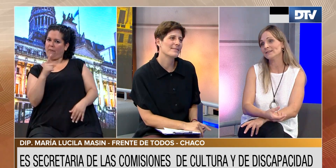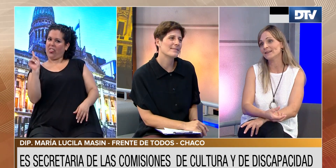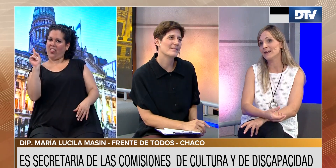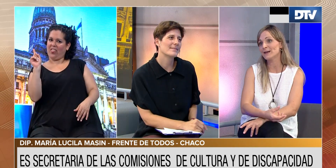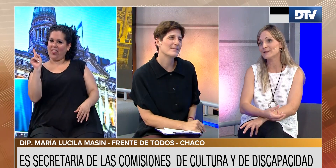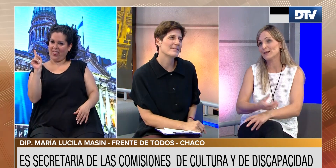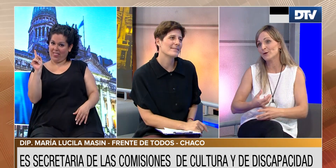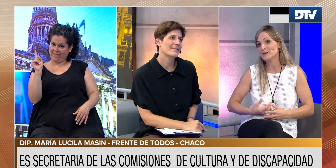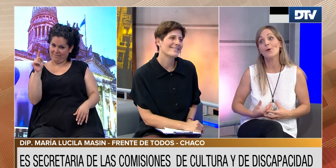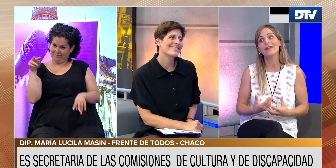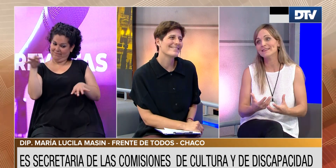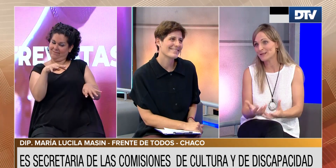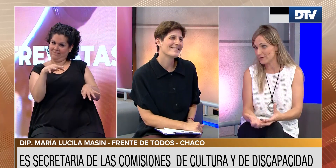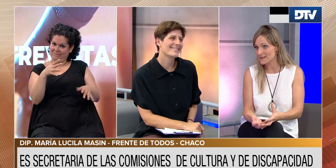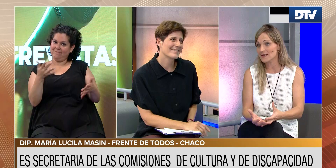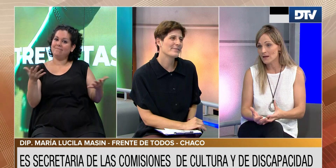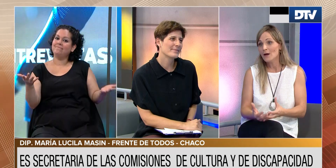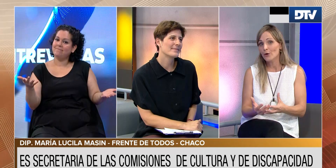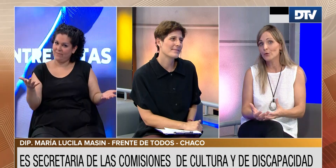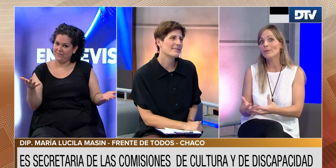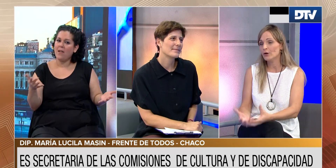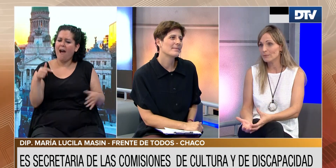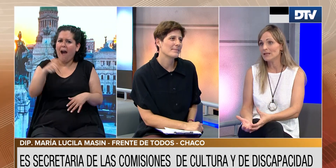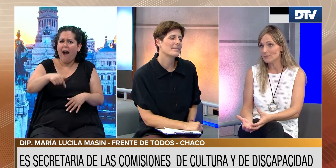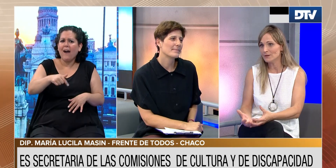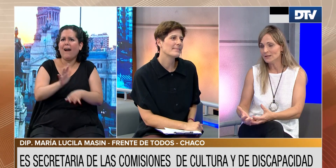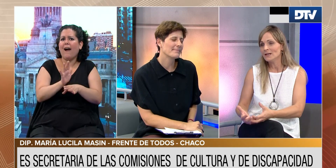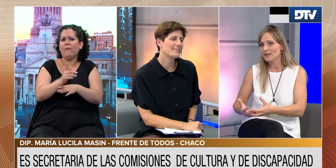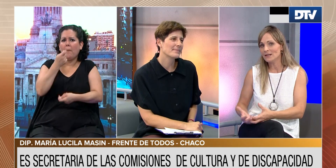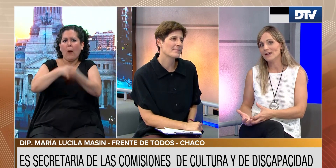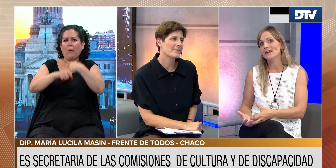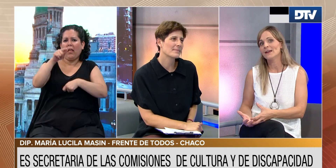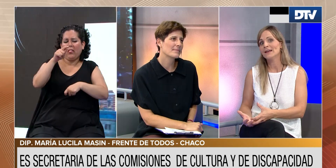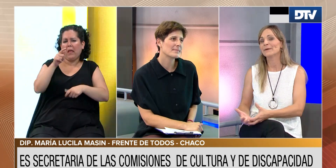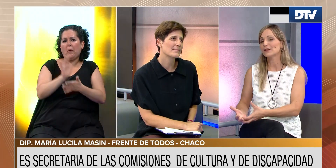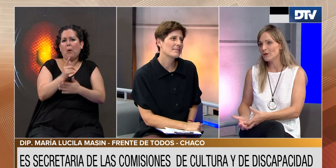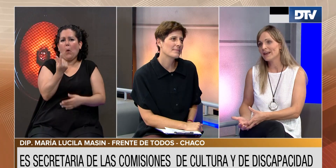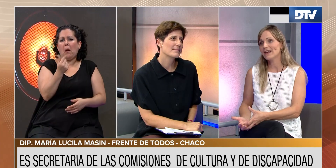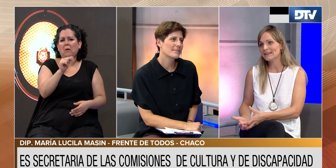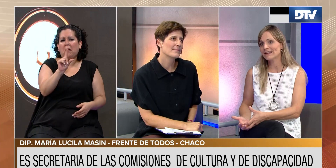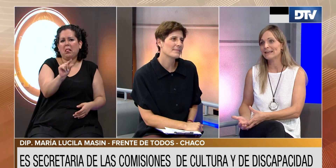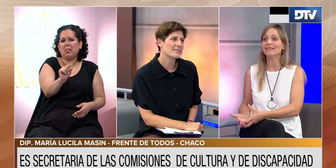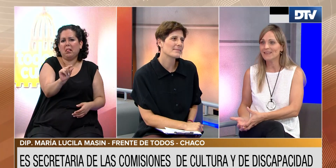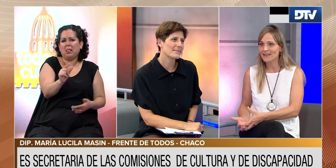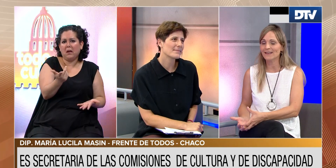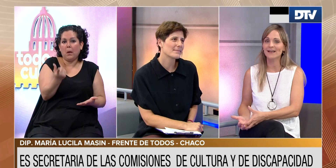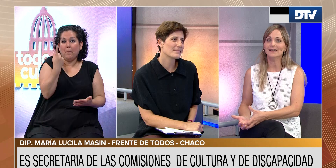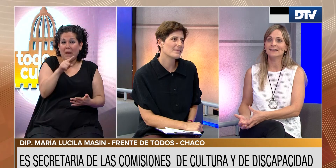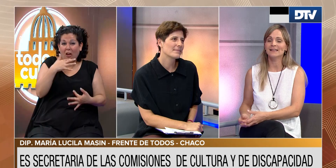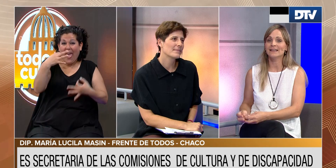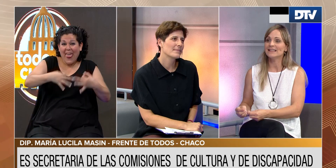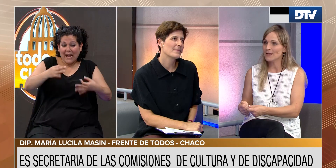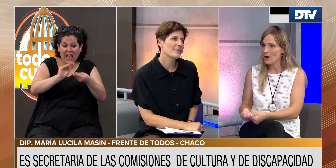acá se lo vende y se lo ofrece con un valor mínimo y en particular el arte